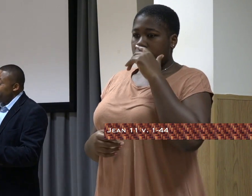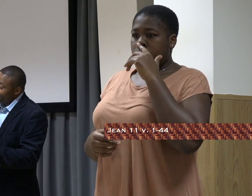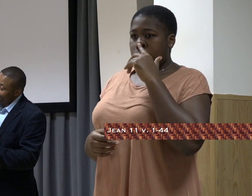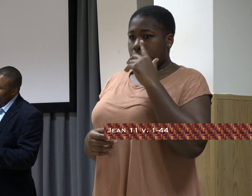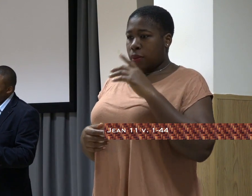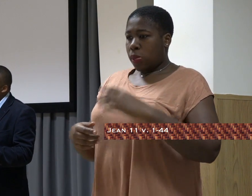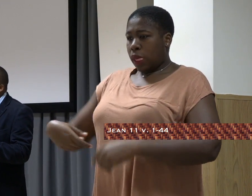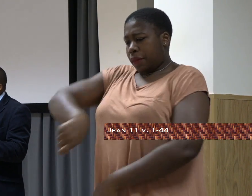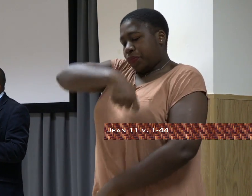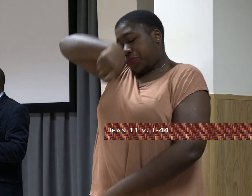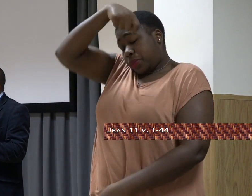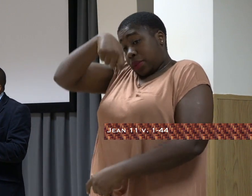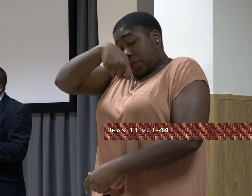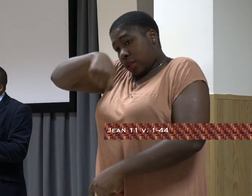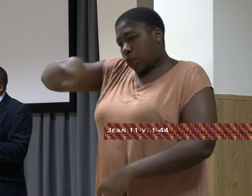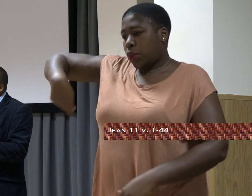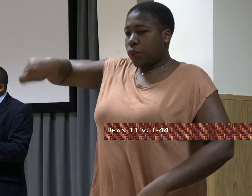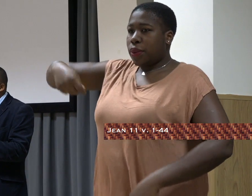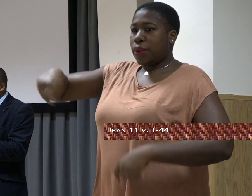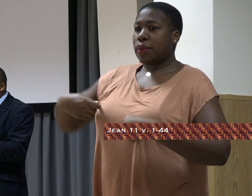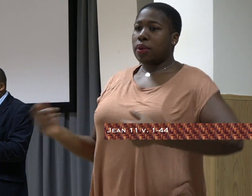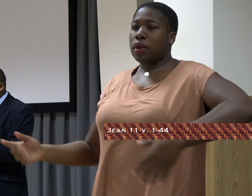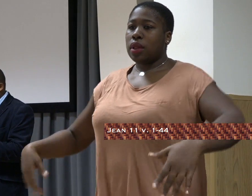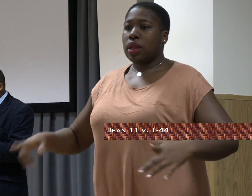Déliez-le et laissez-le aller.